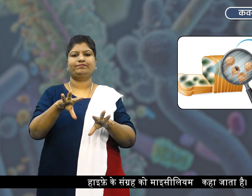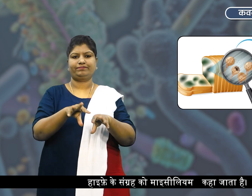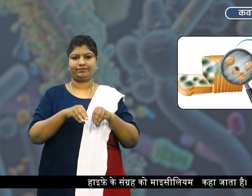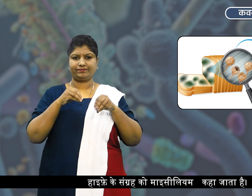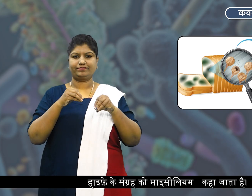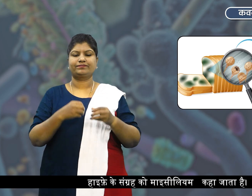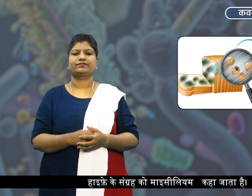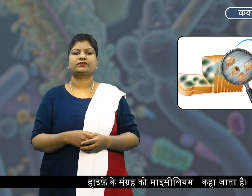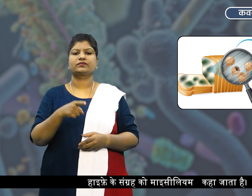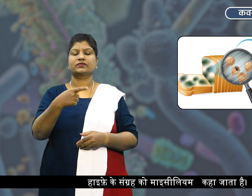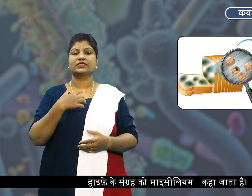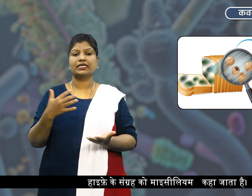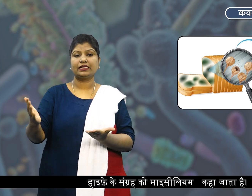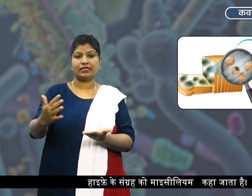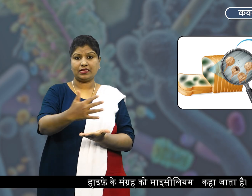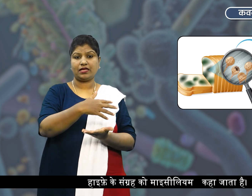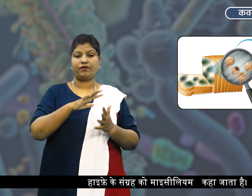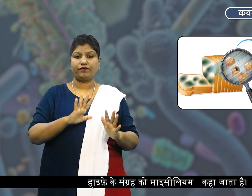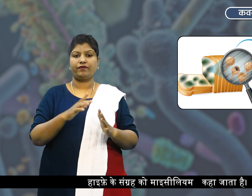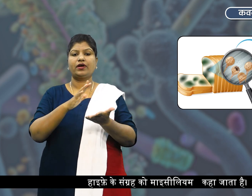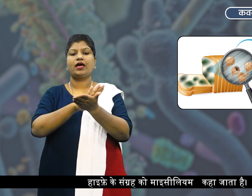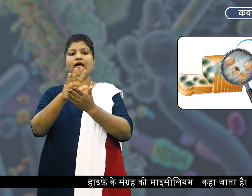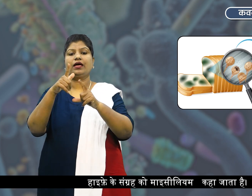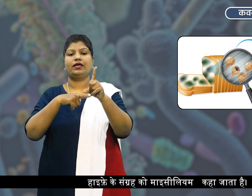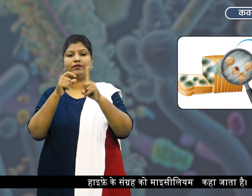हाइफे के संग्रह को माइसीलियम कहा जाता है।